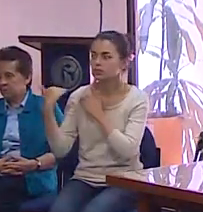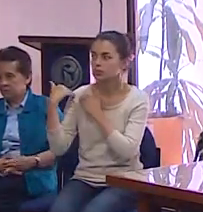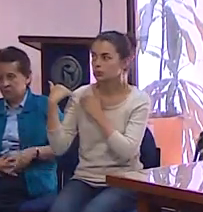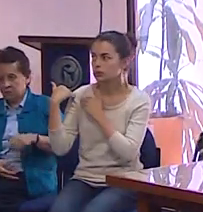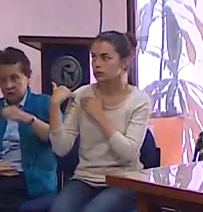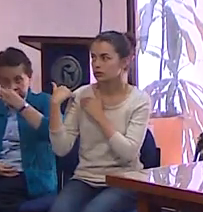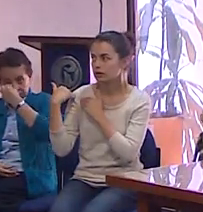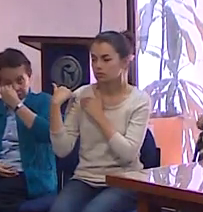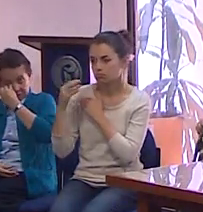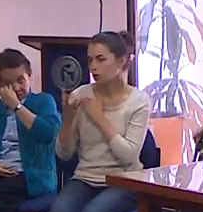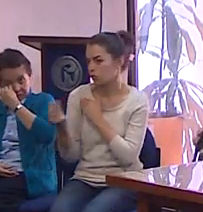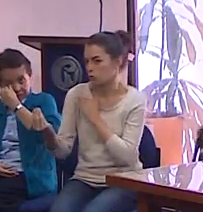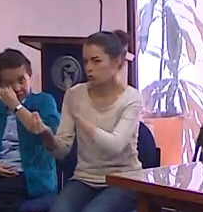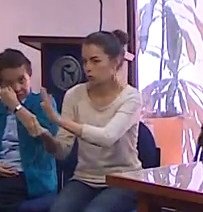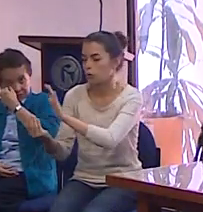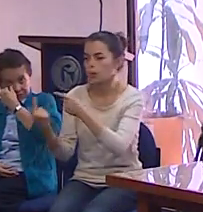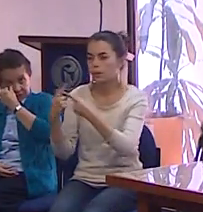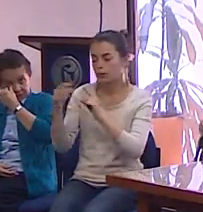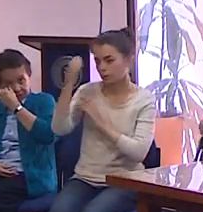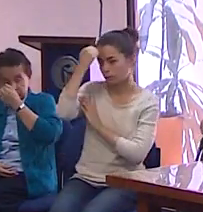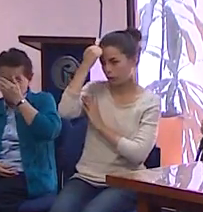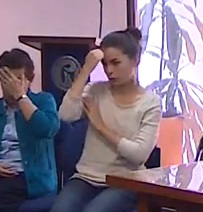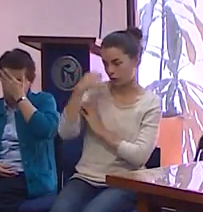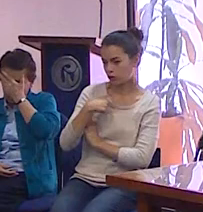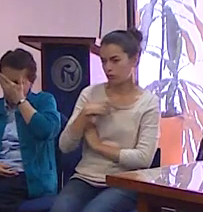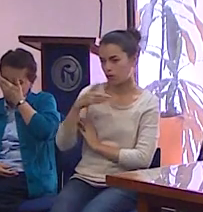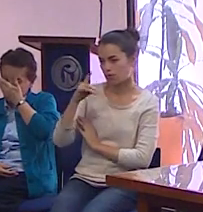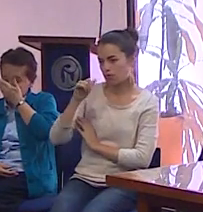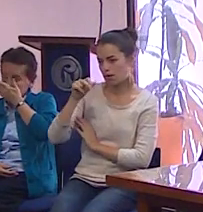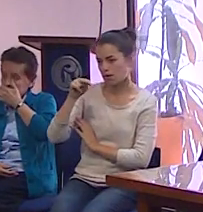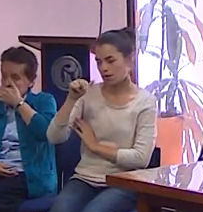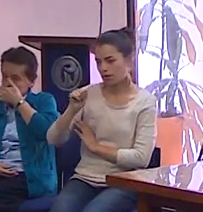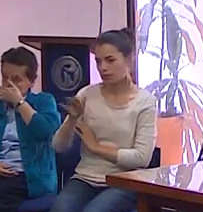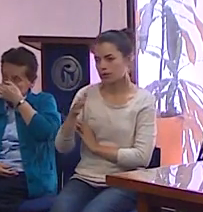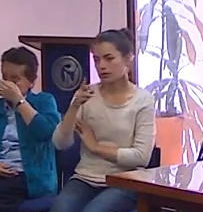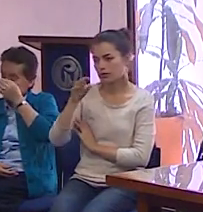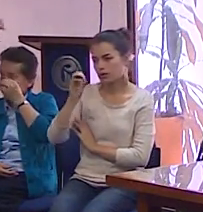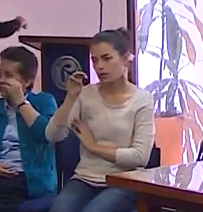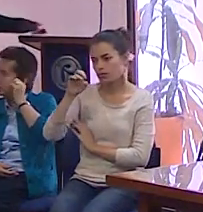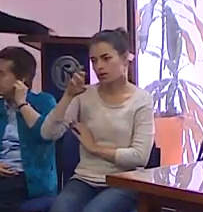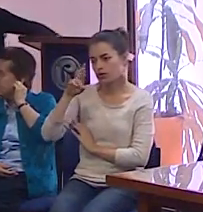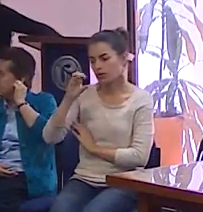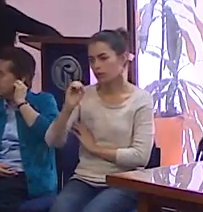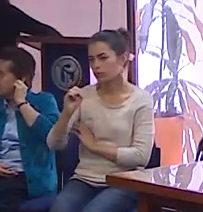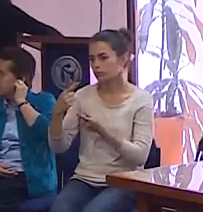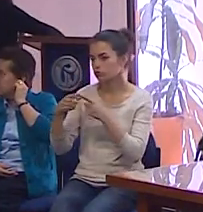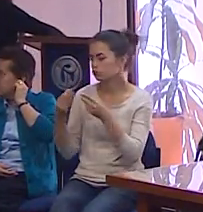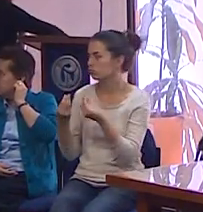soy la docente, Diana Moreno, pero además estoy acá acompañándolos, pero ellos son los responsables.